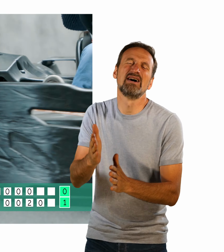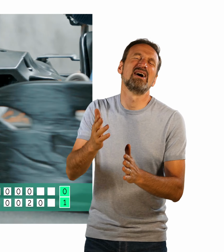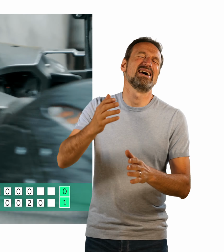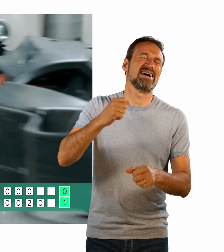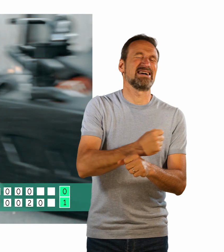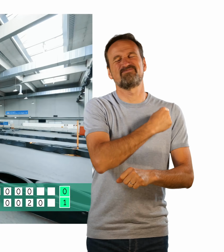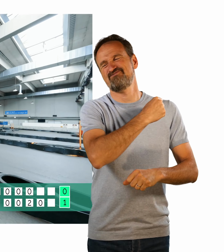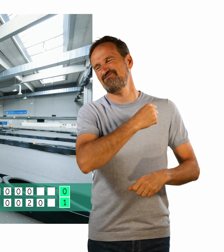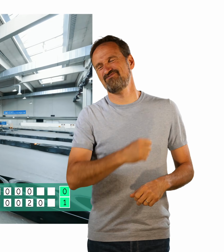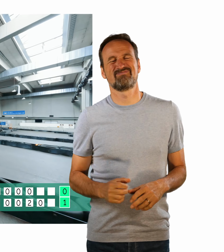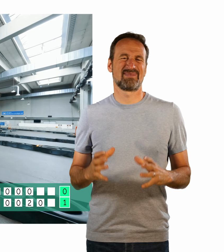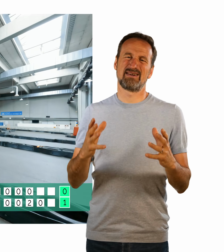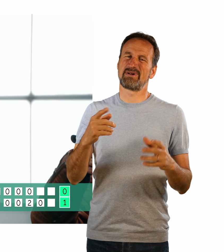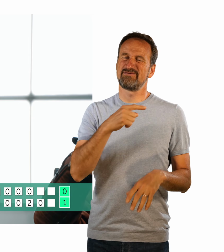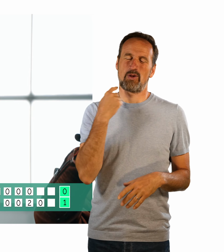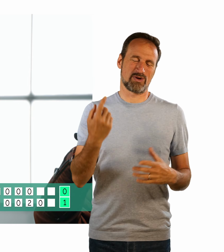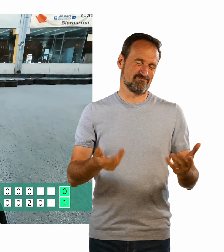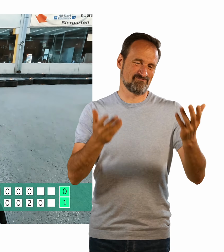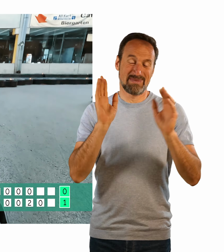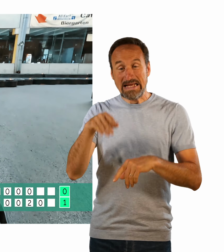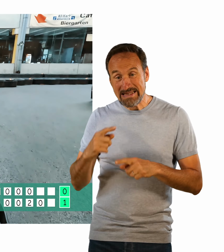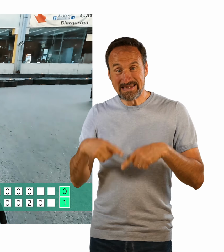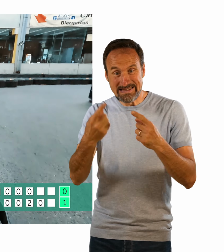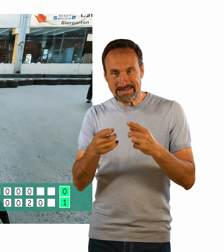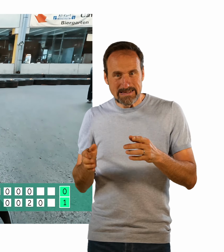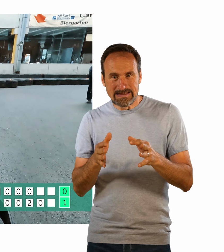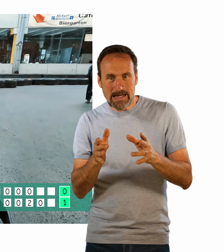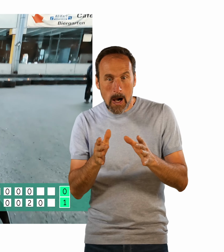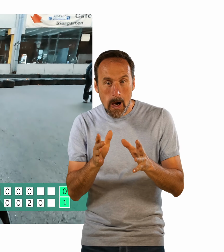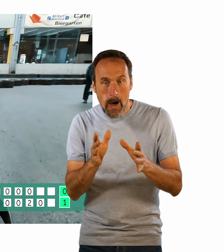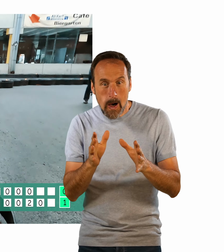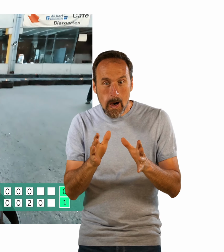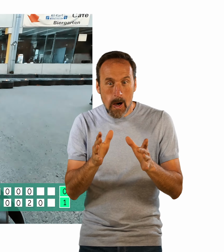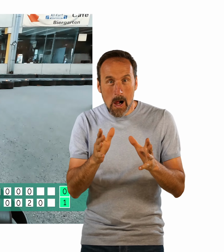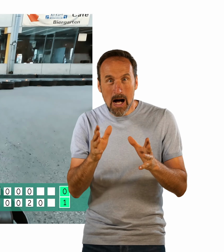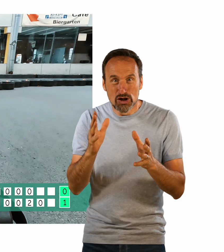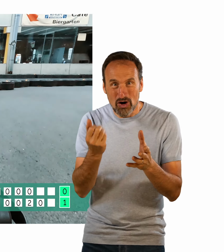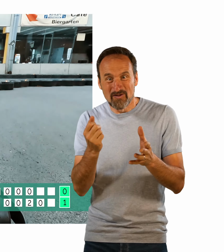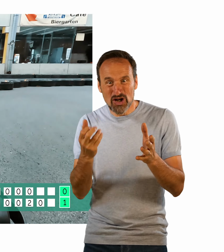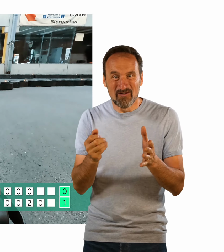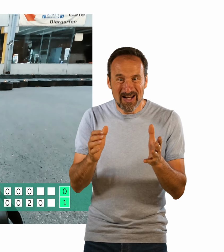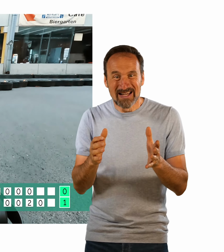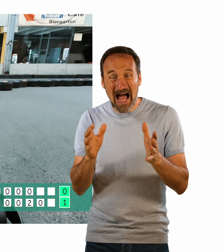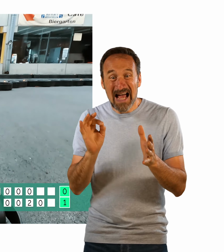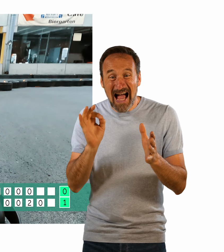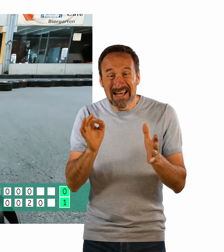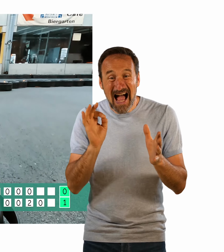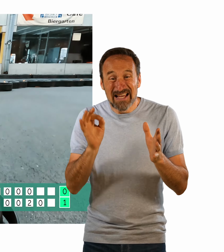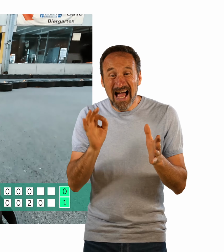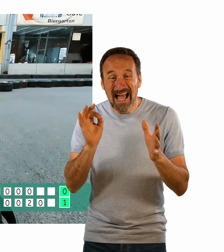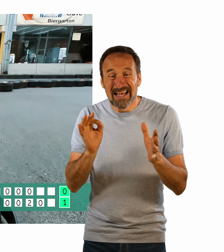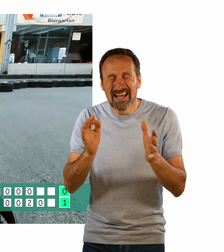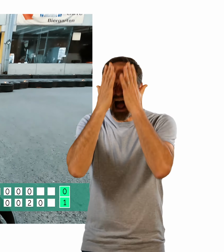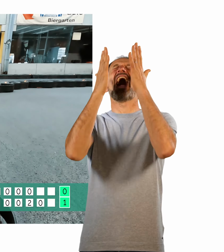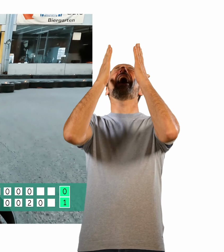wohl raus. Jawohl. Zum Nächsten. Nein, nein, nein, nein. Und nochmal Glück. Und jetzt liegt er gut. Jetzt liegt er gut. Einfach nur noch. Jawohl. er